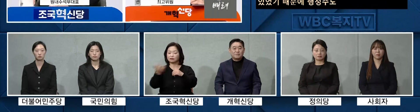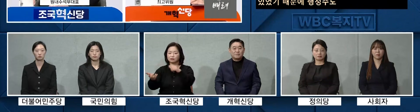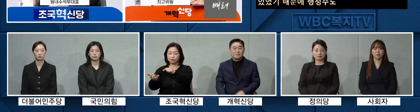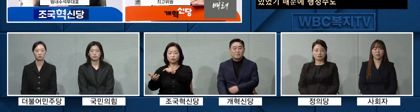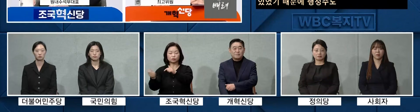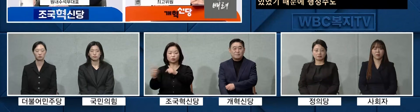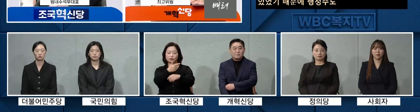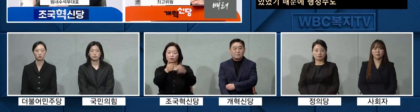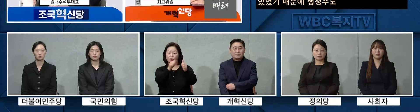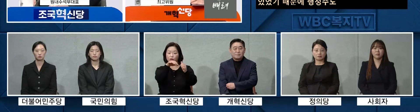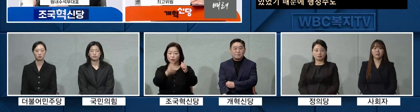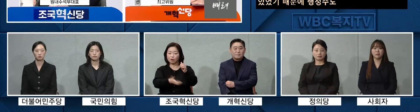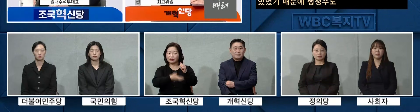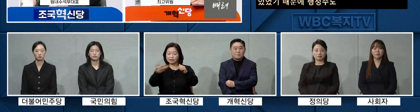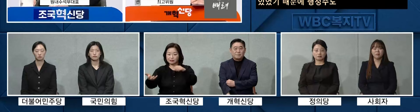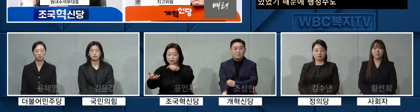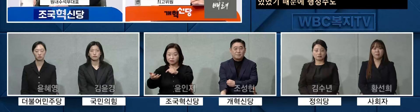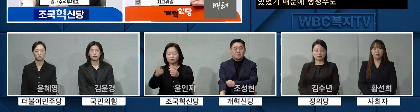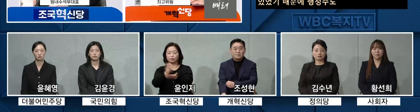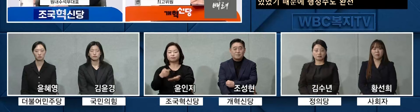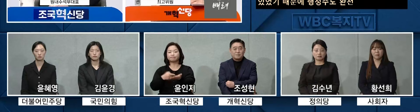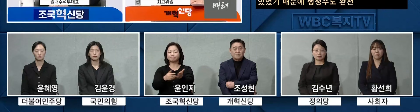이전 법안을 발의한 것입니다.